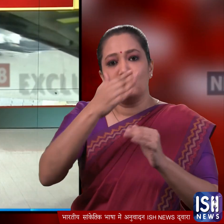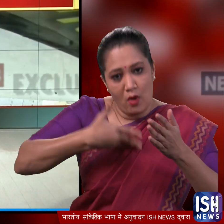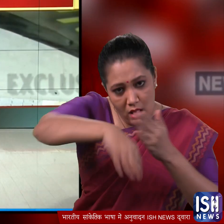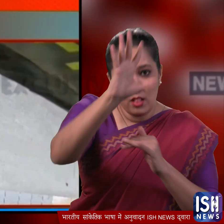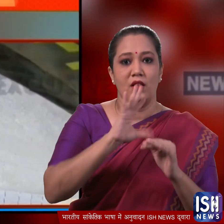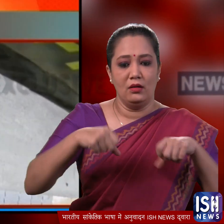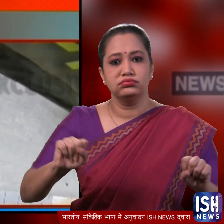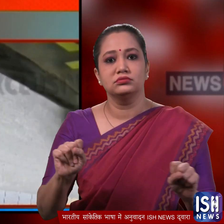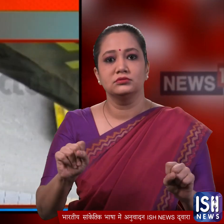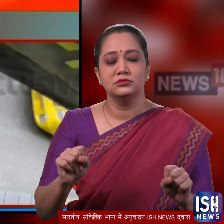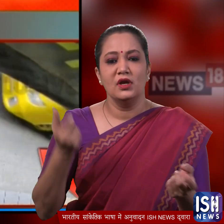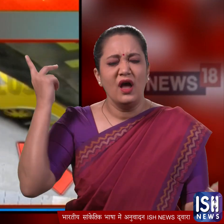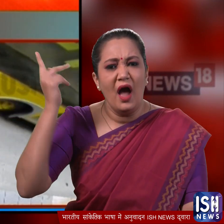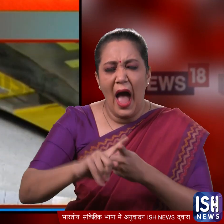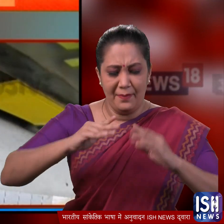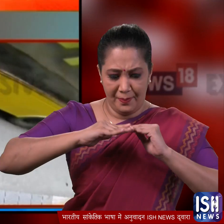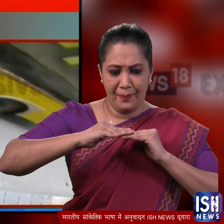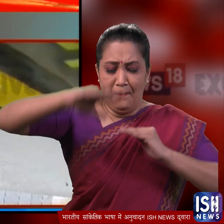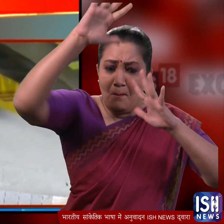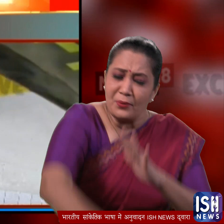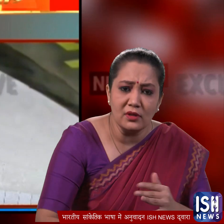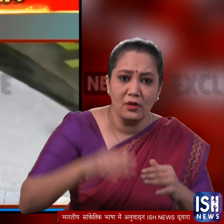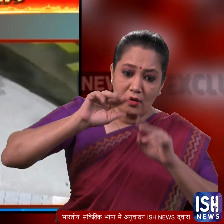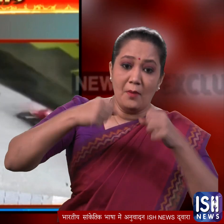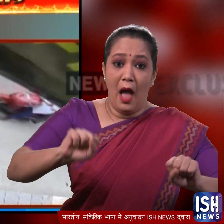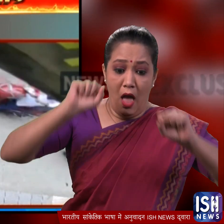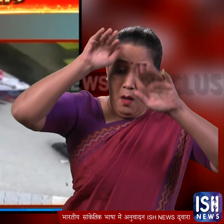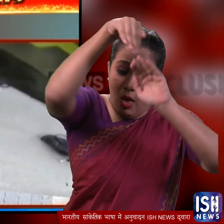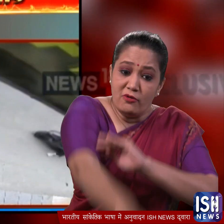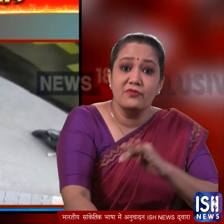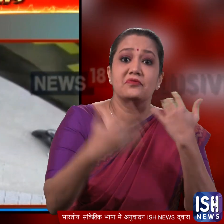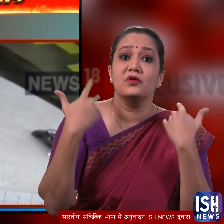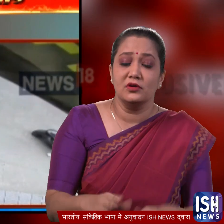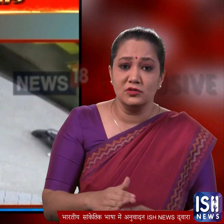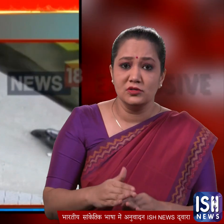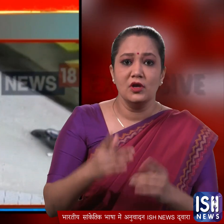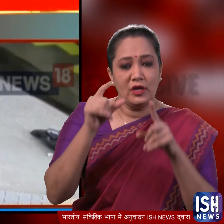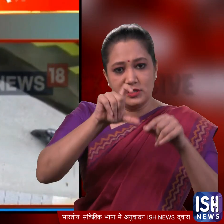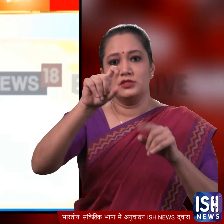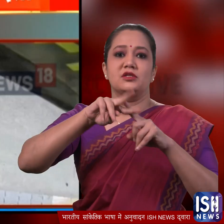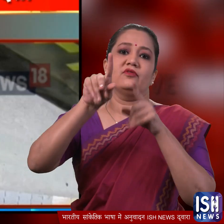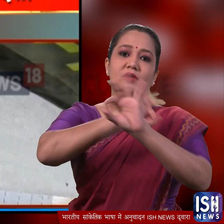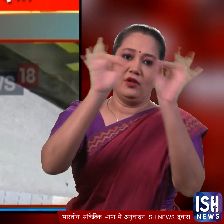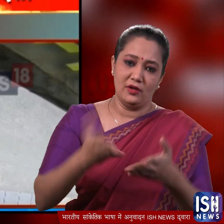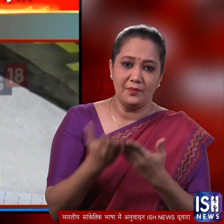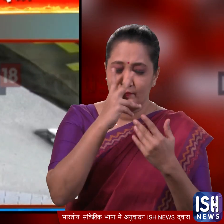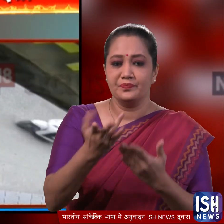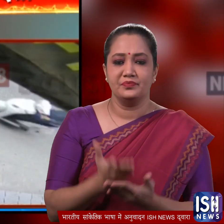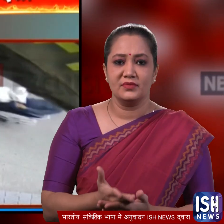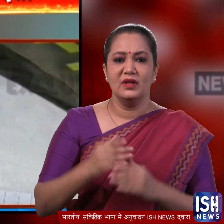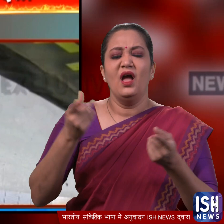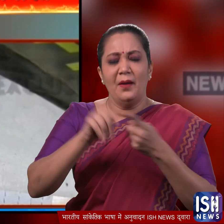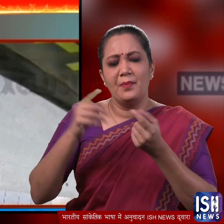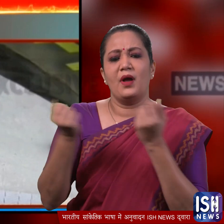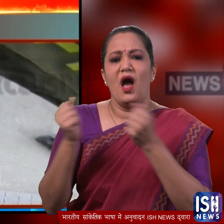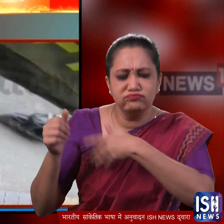रहे थे, लेकिन बीच रास्ते में सड़क धंस गई और वो गड्ढे में जा गिरे, जिसकी सीसीटीवी फुटेज भी सामने आई, जिसमें साफ दिखा कि उस